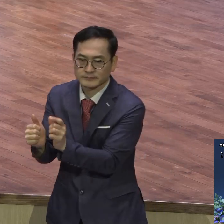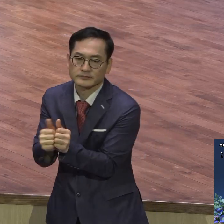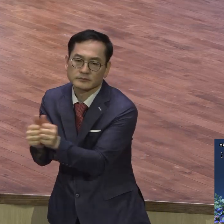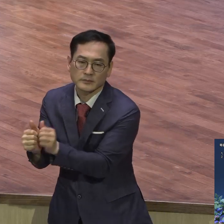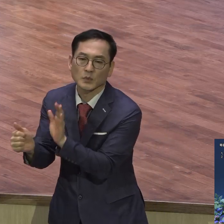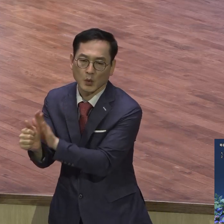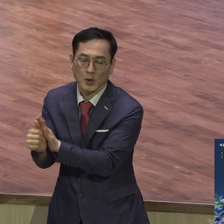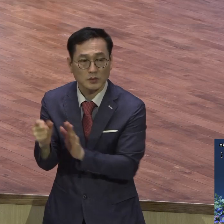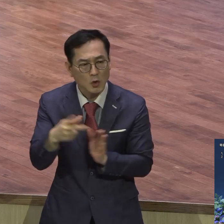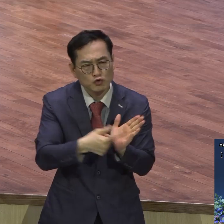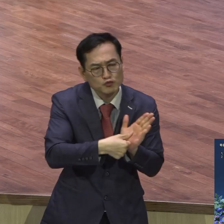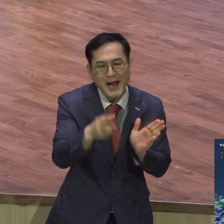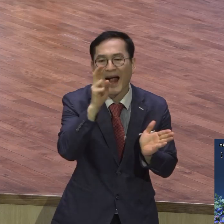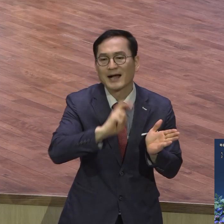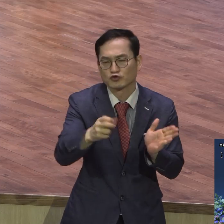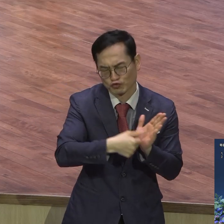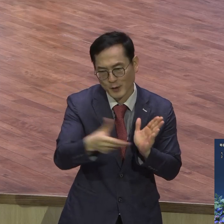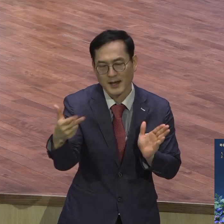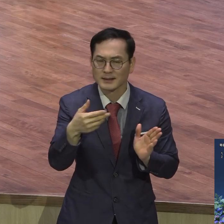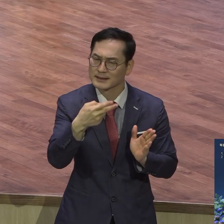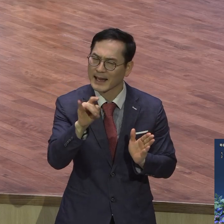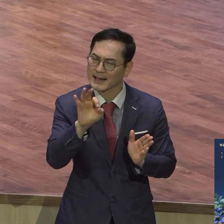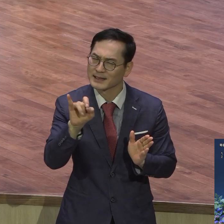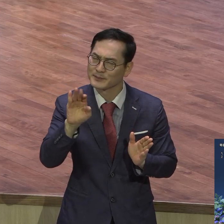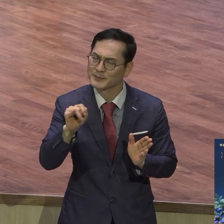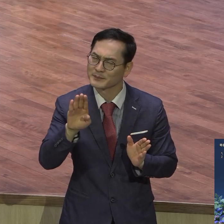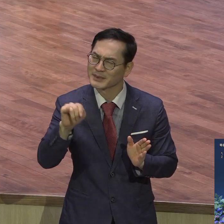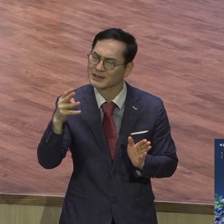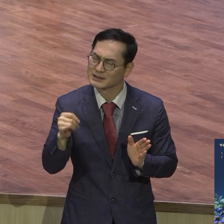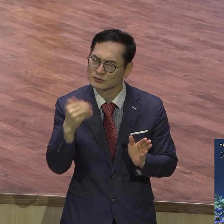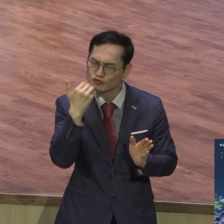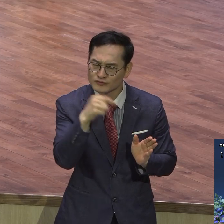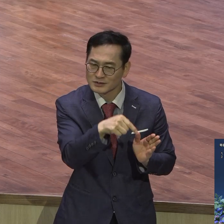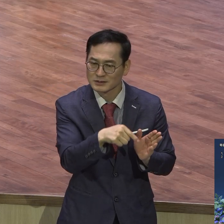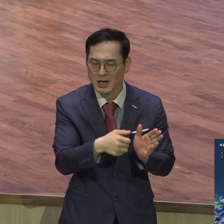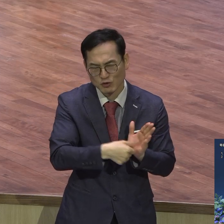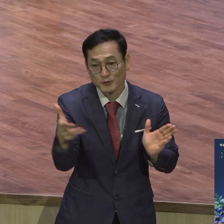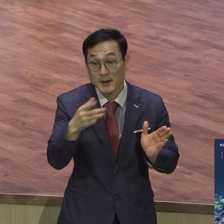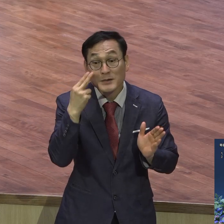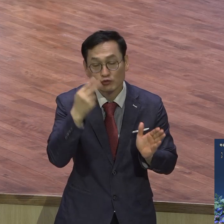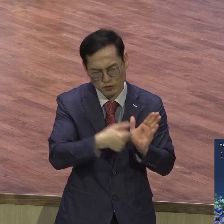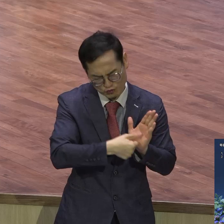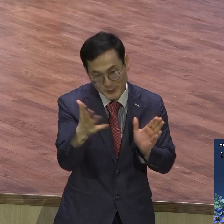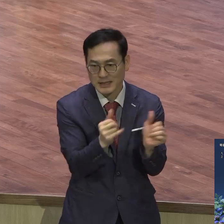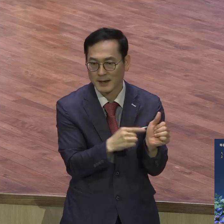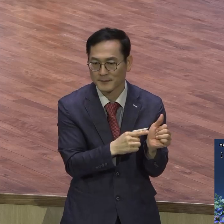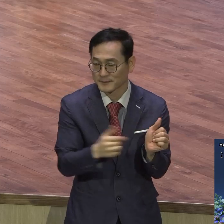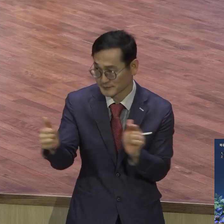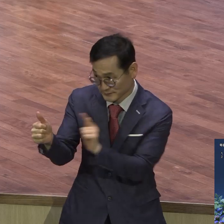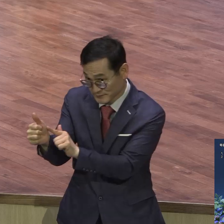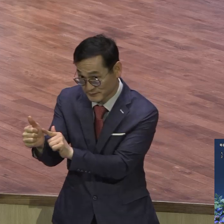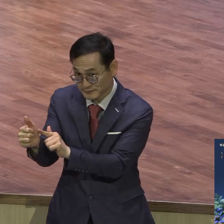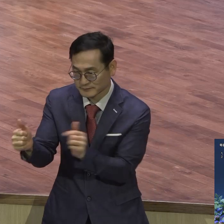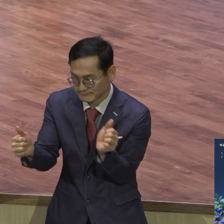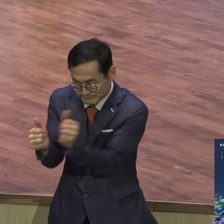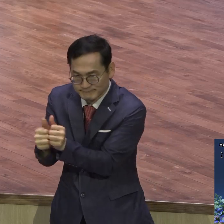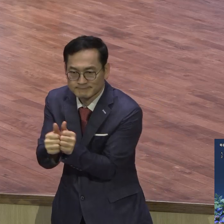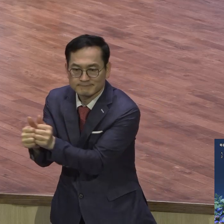당시에 유명한 가수였던 데이비드 생키 같은 그분도 이 무디 목사님 설교전에